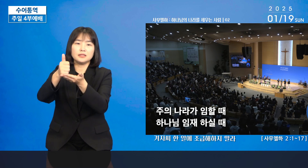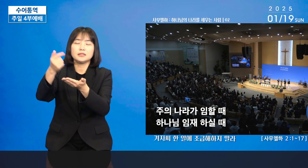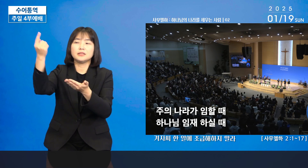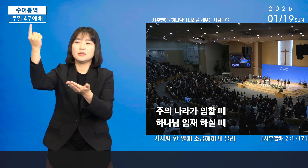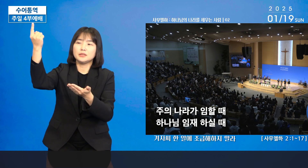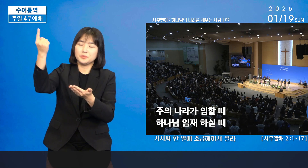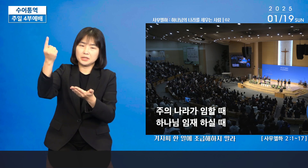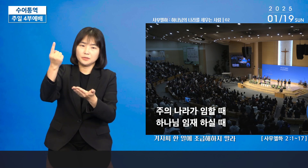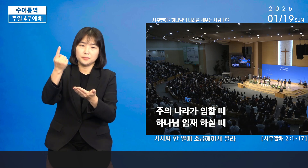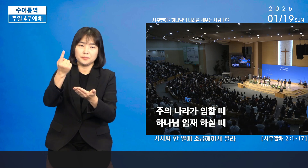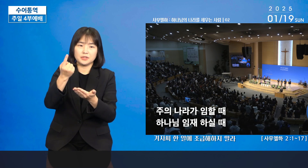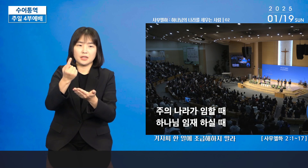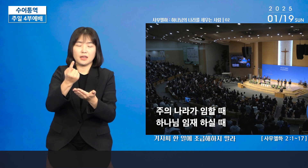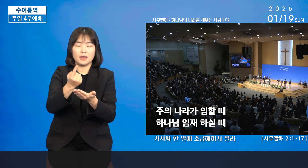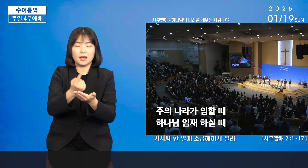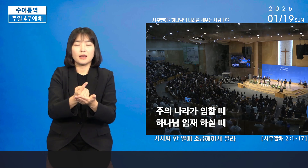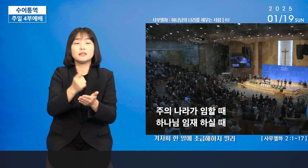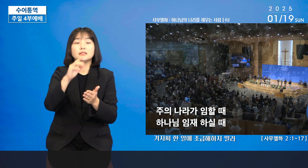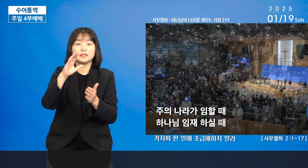하나님